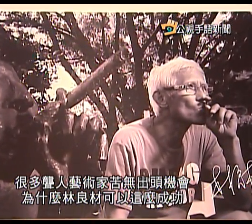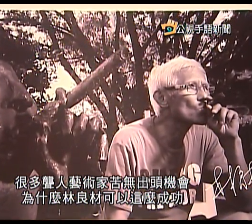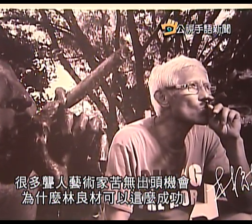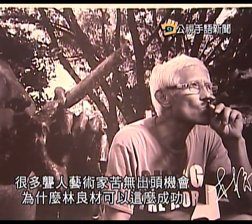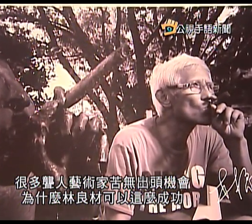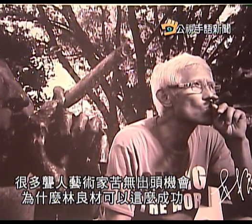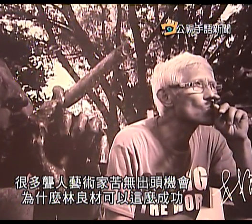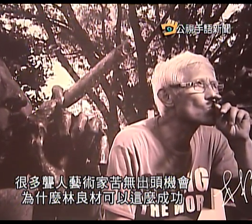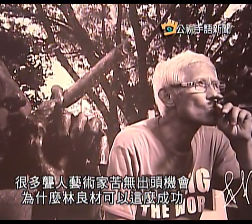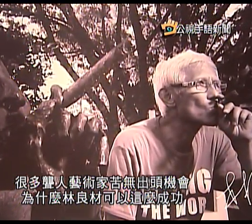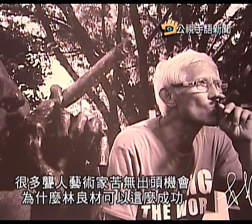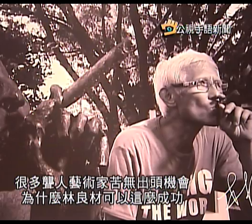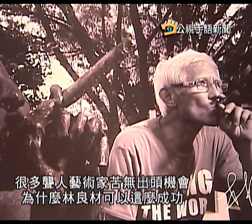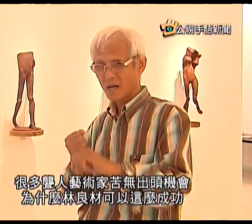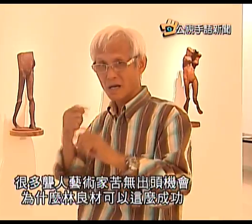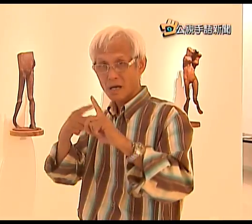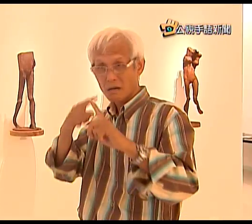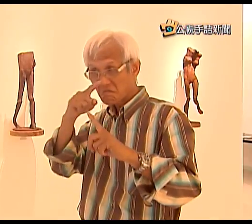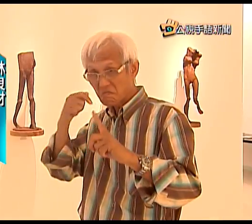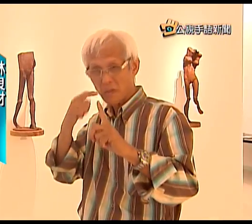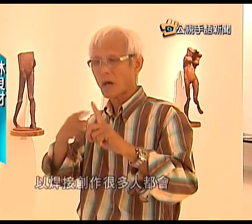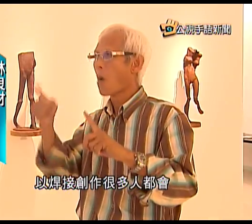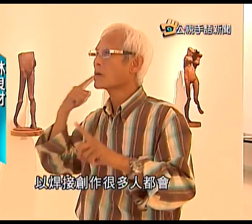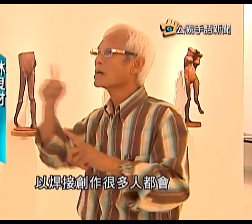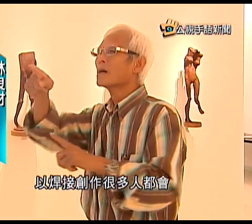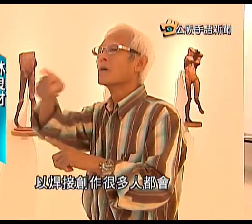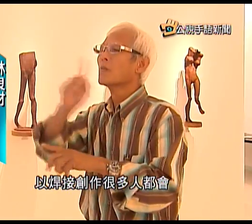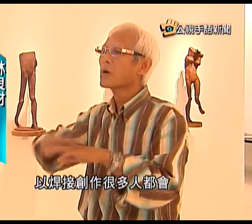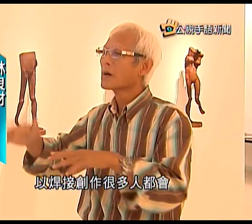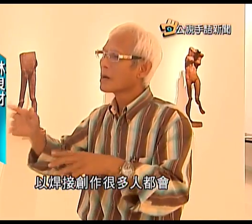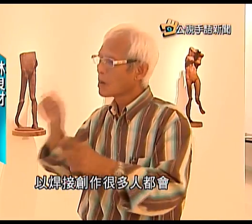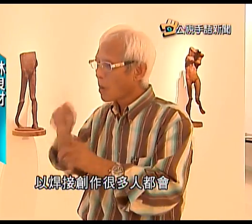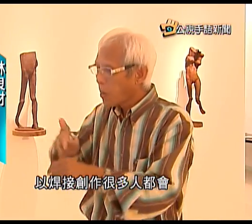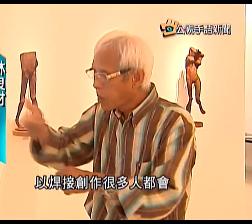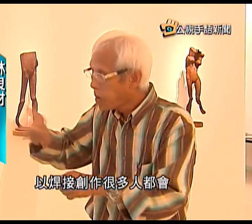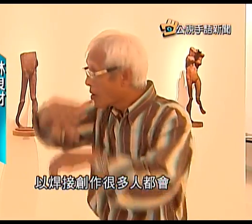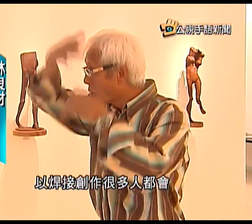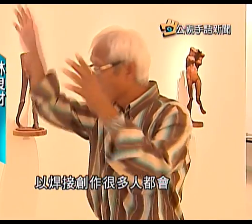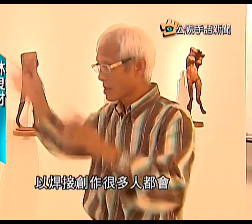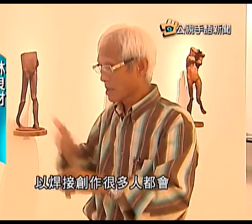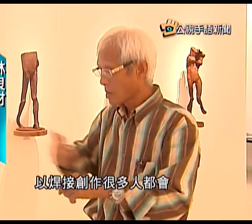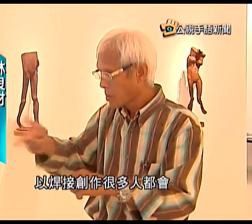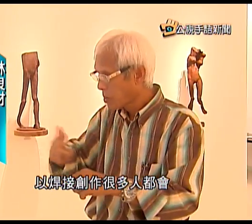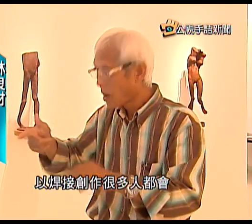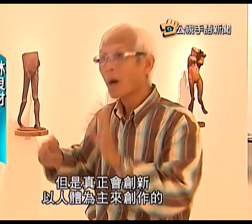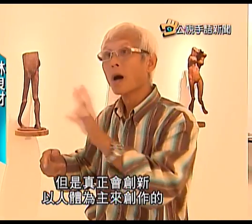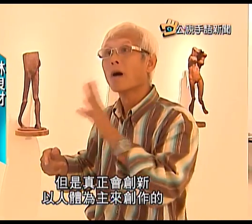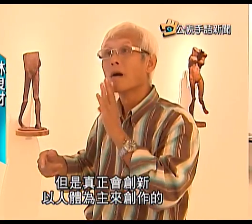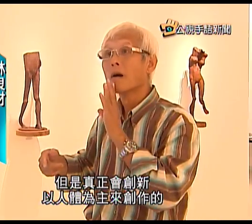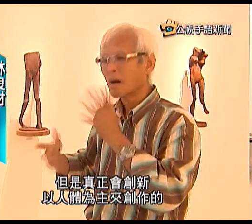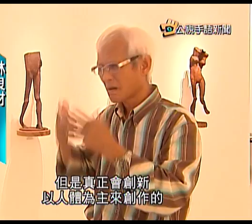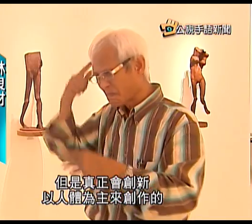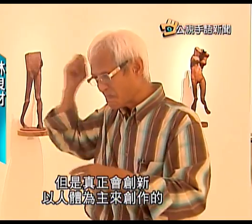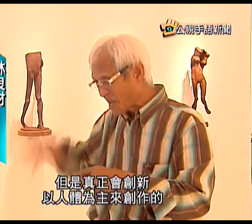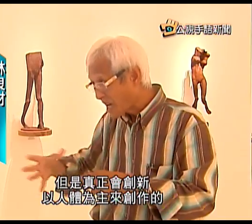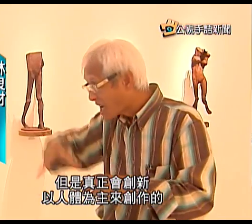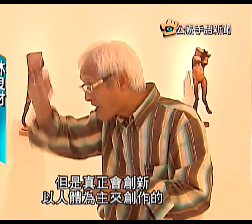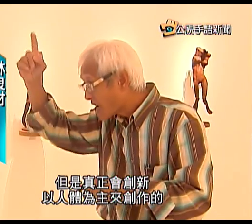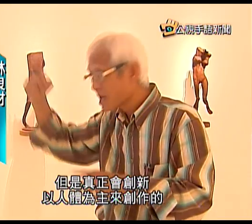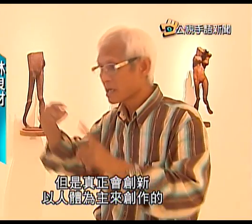良才可以这么成功？ 以焊接创作很多人都会，但是真正会创新